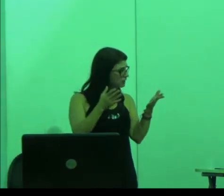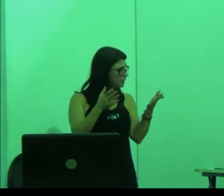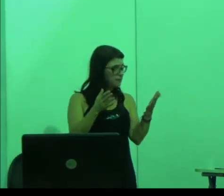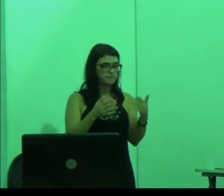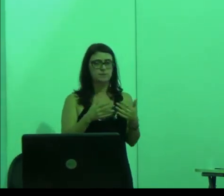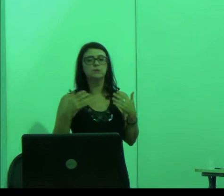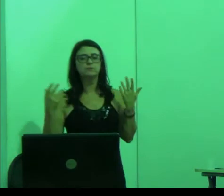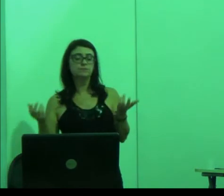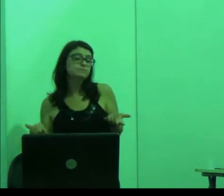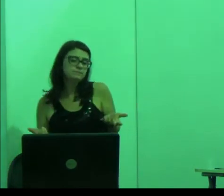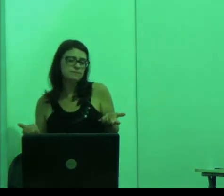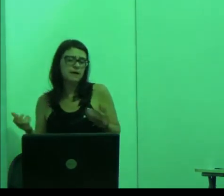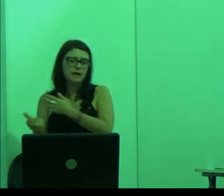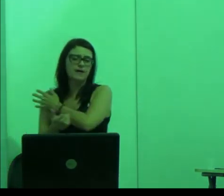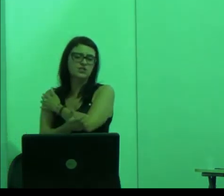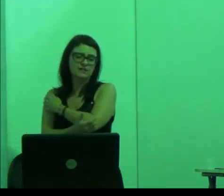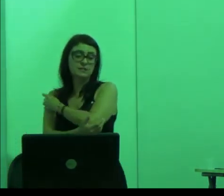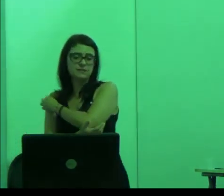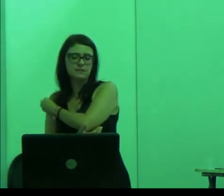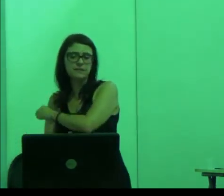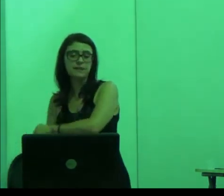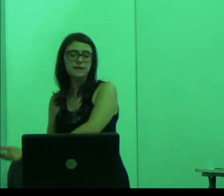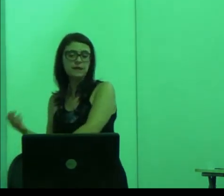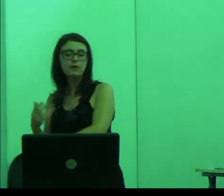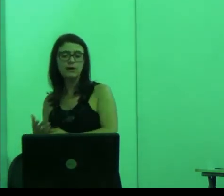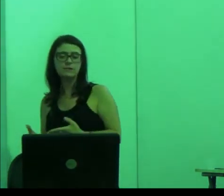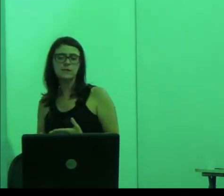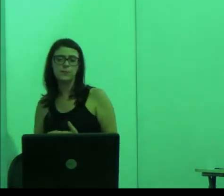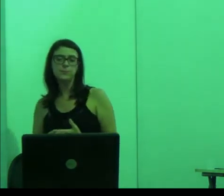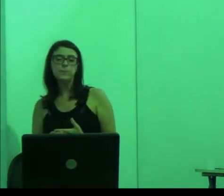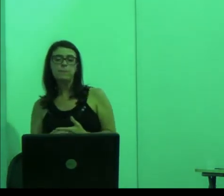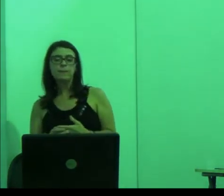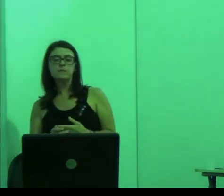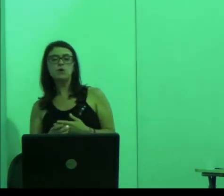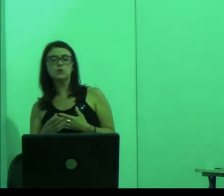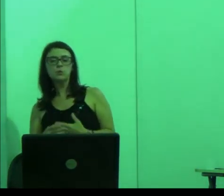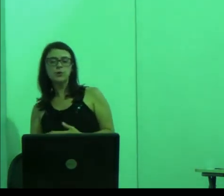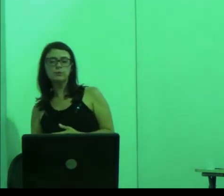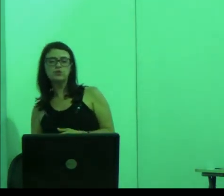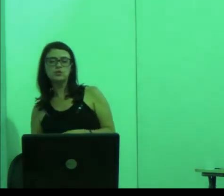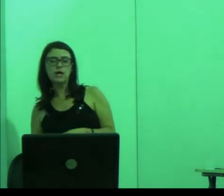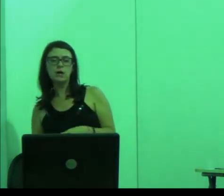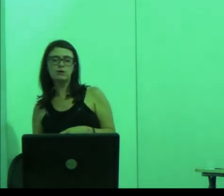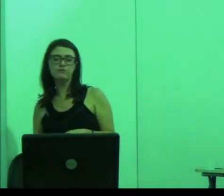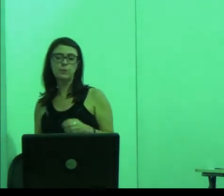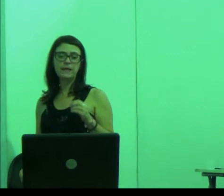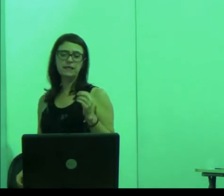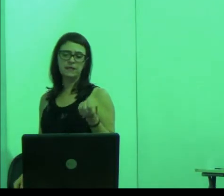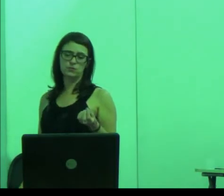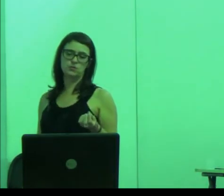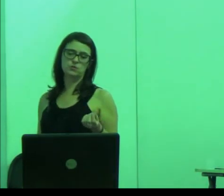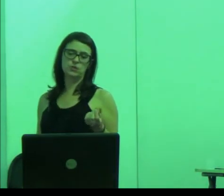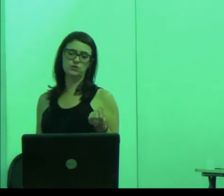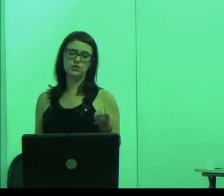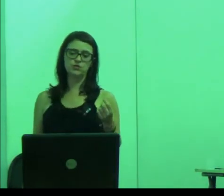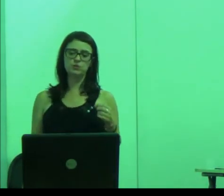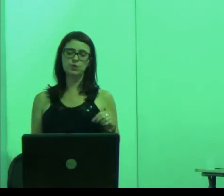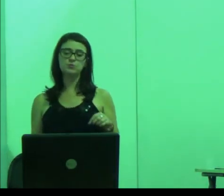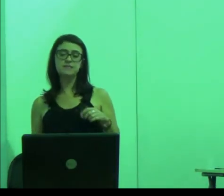aquele. Então, achava, quis entender. Qual a razão? Então, ó, no poema original, havia pequenos. Eu usei os dois pontos para